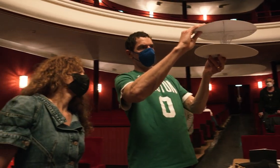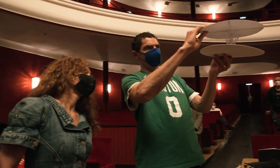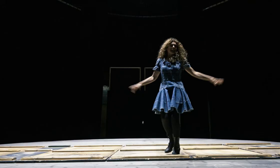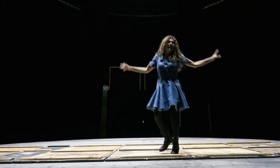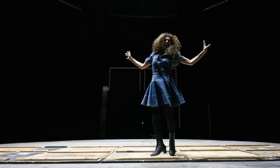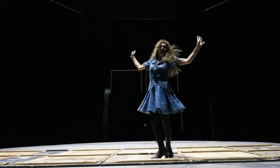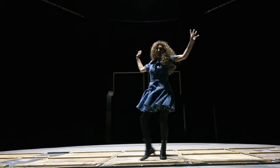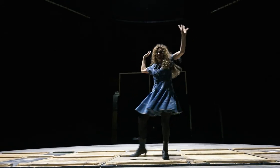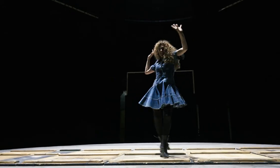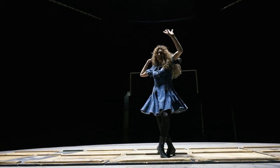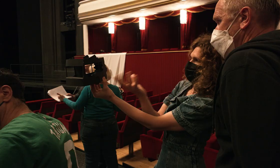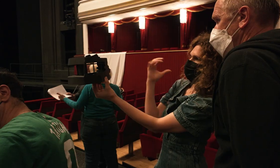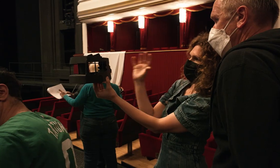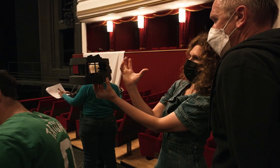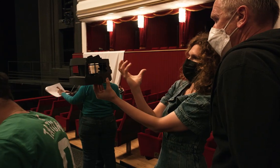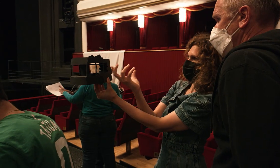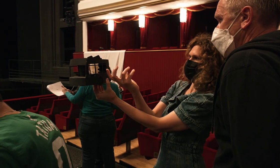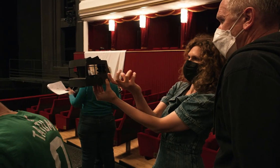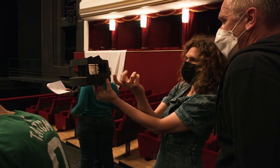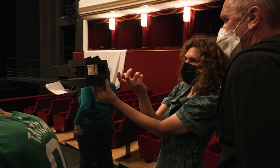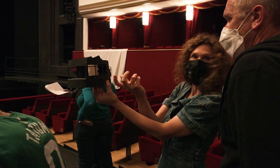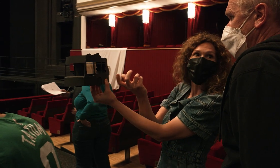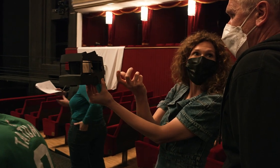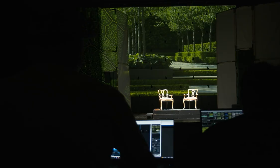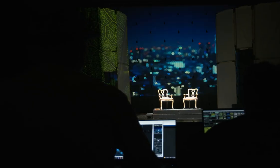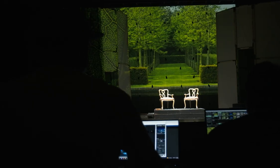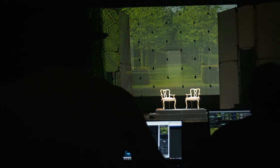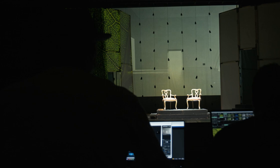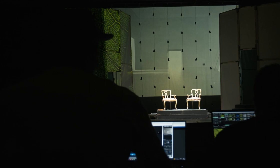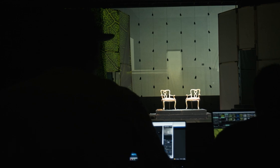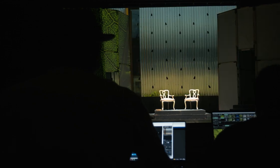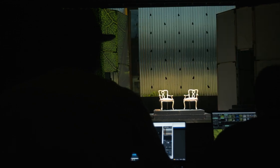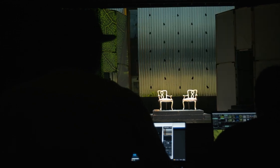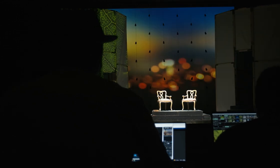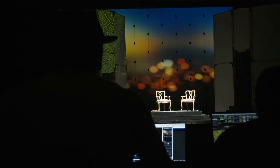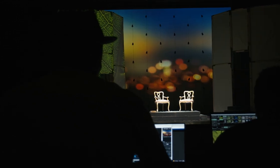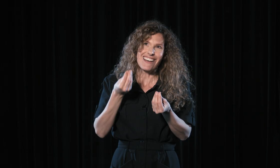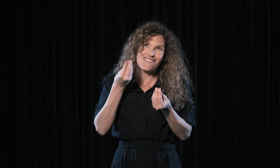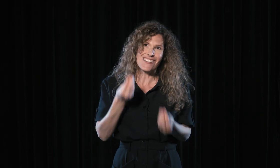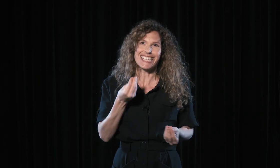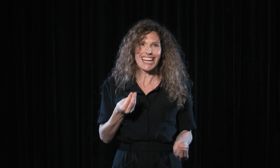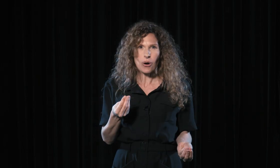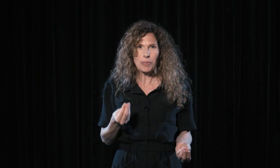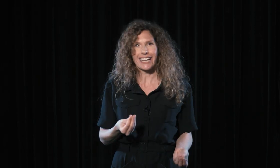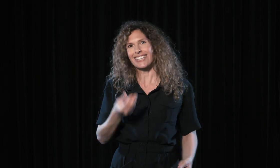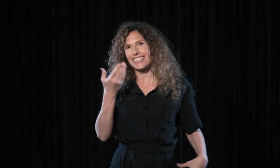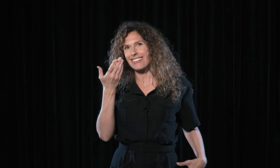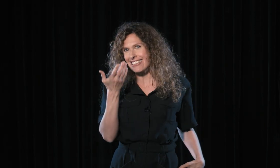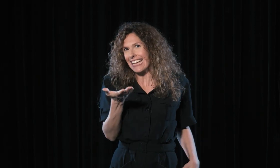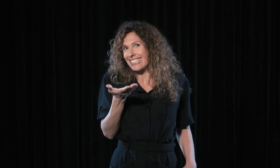große Show mit Ballett, mit Chor, mit Zensoli. Und wir versuchen zu definieren, was eine Operette jetzt